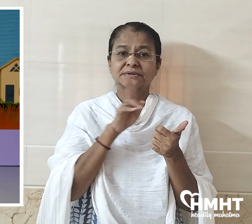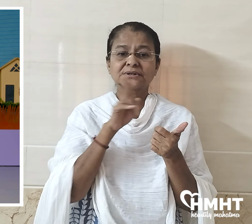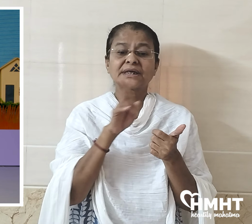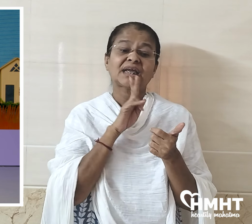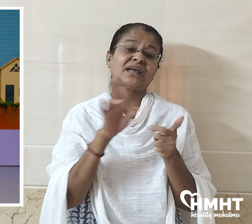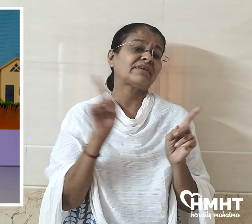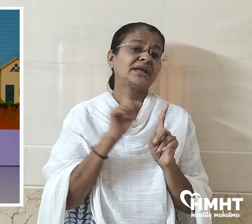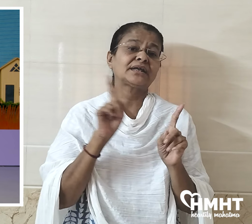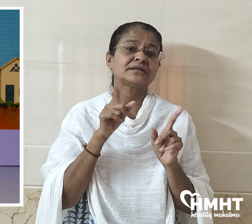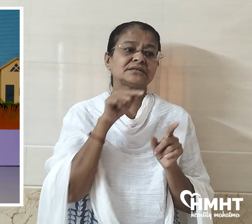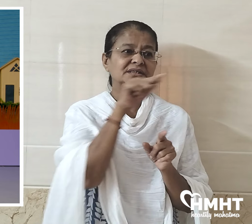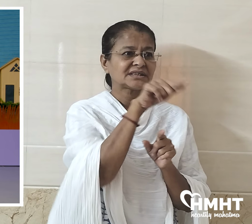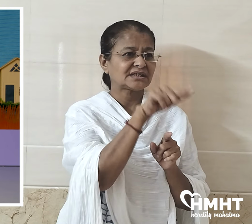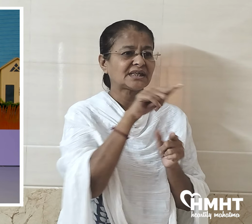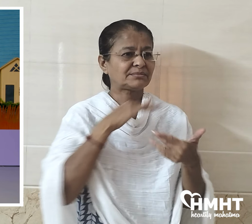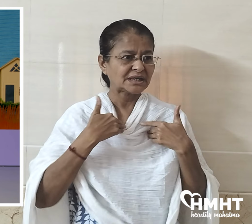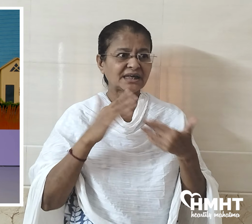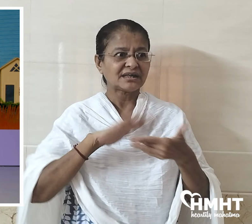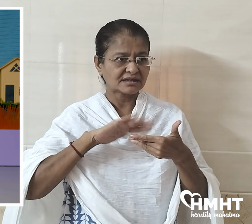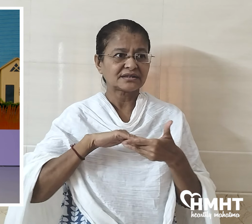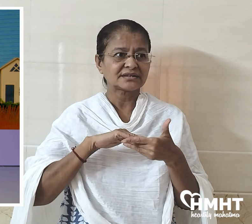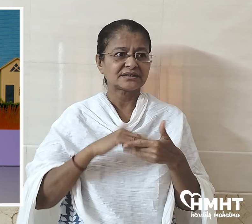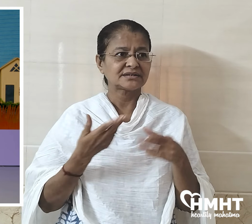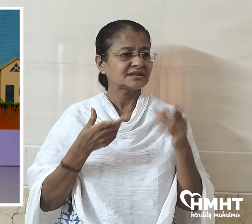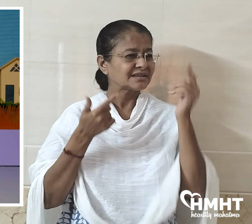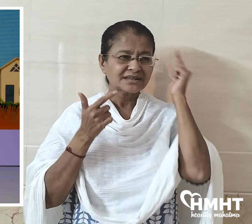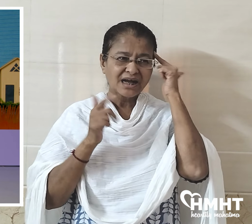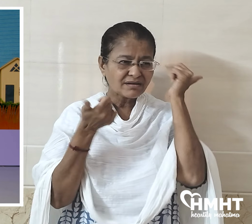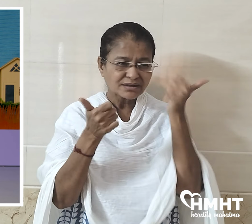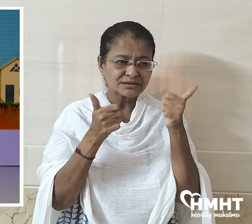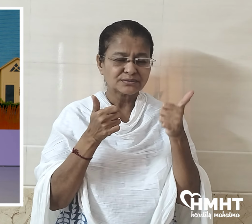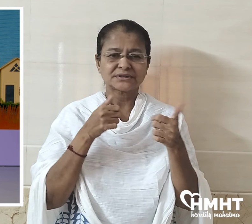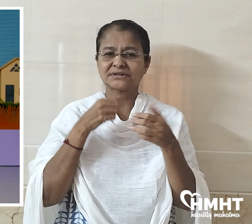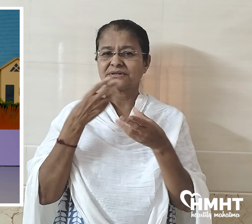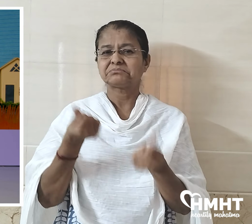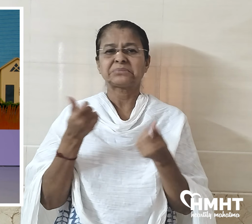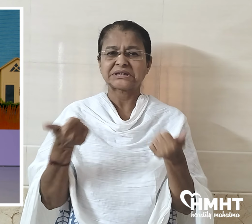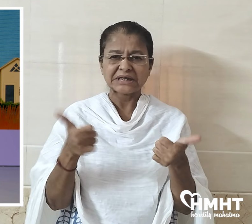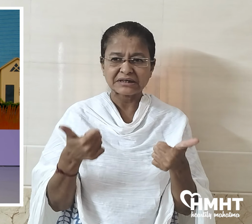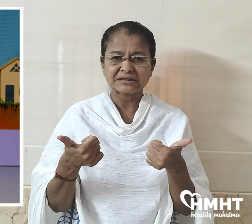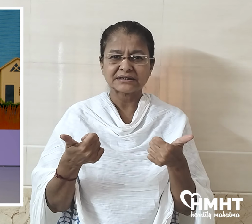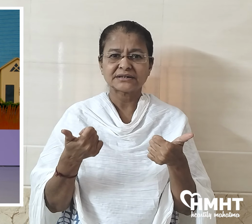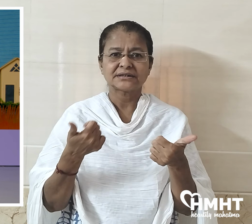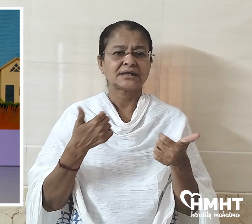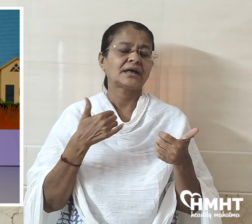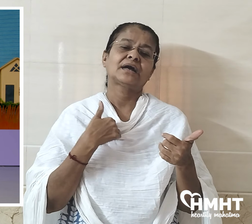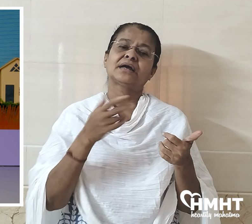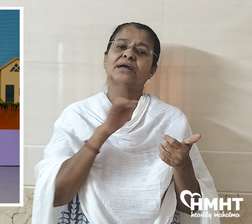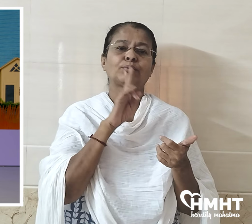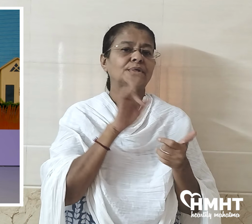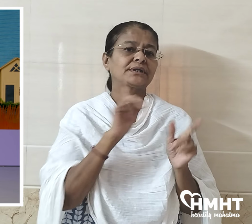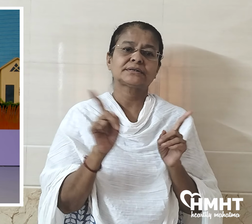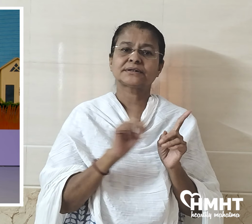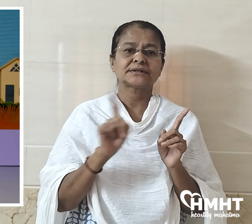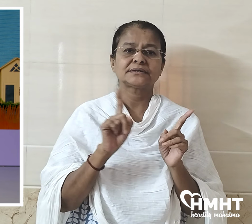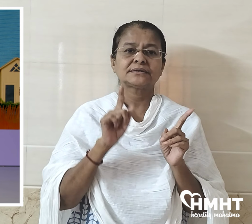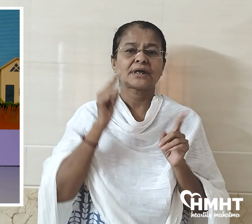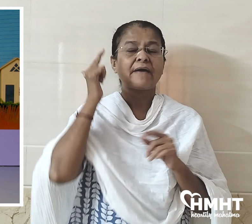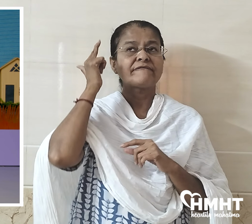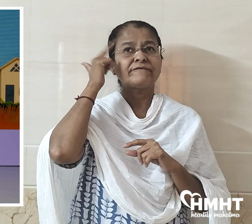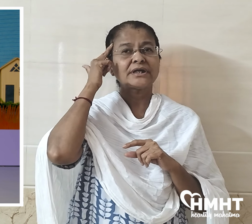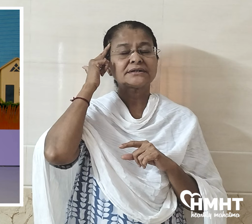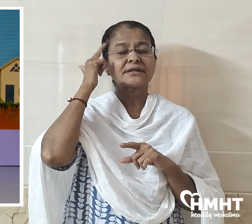શકતા નથી, શું કામ પહેણ્યા, એ ના બોલાય કોઈ દાડો જિંદગીમાં. એ સંજોગ છે, પુણ્ય પાપના હિસાબે બની જાય, એમનો શું દોષ? આપણે હવે શું